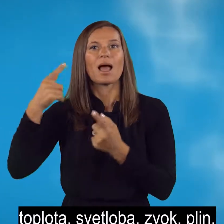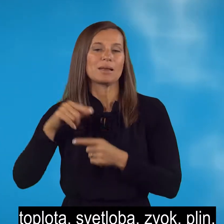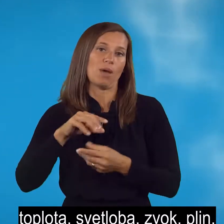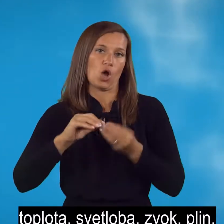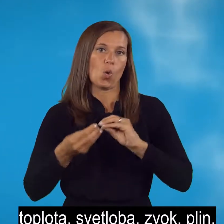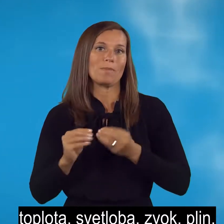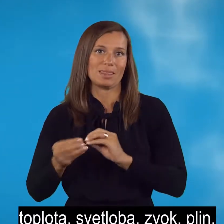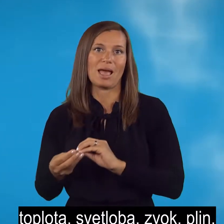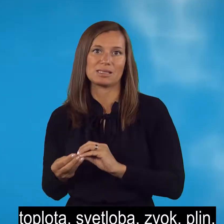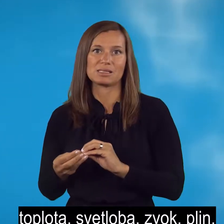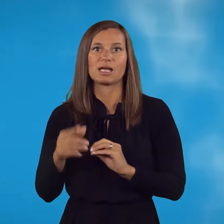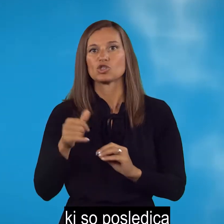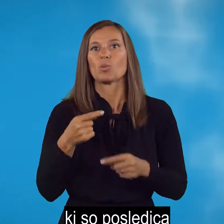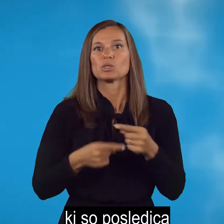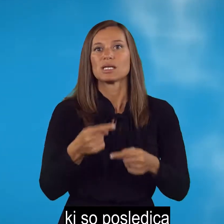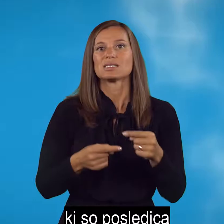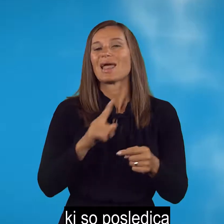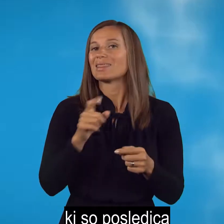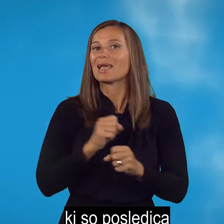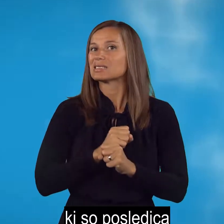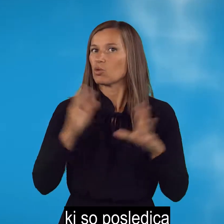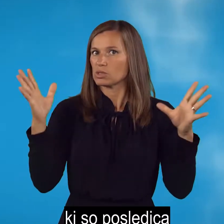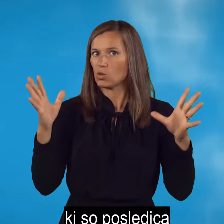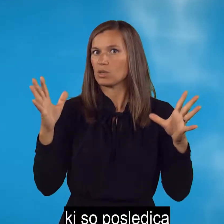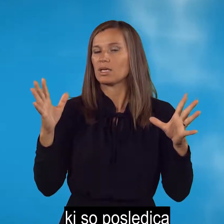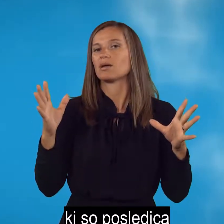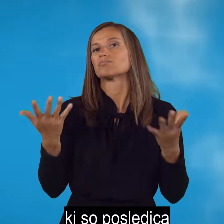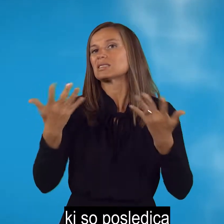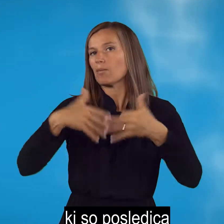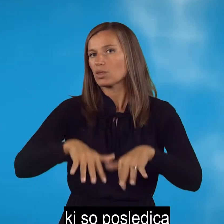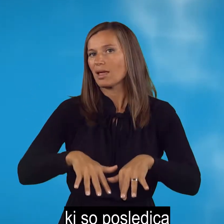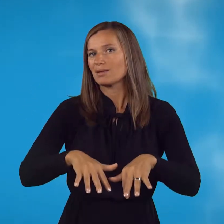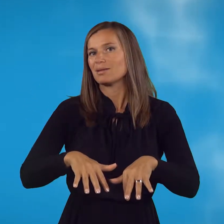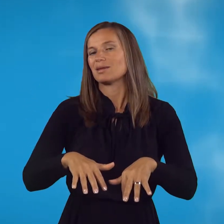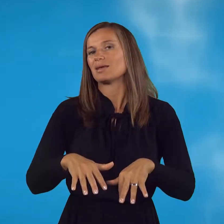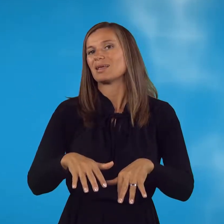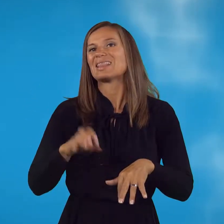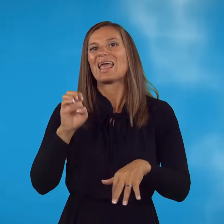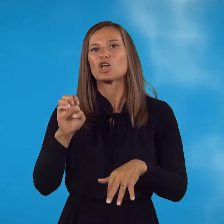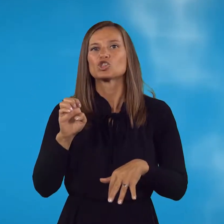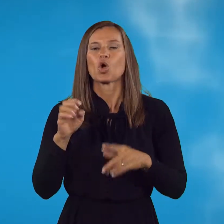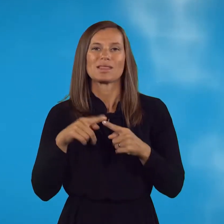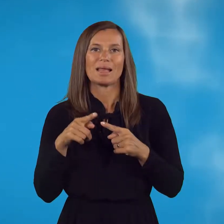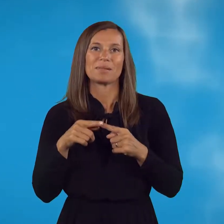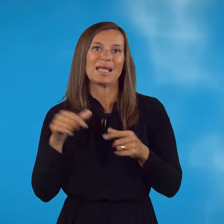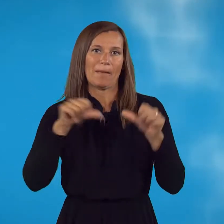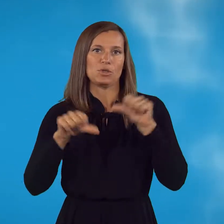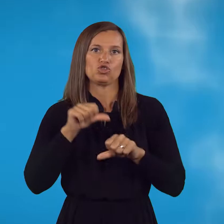njihove kombinacije, ki so posledica neeksplozivnih, samodejnih in eksotermnih kemičnih